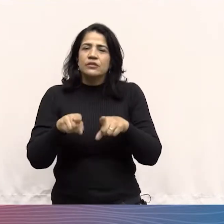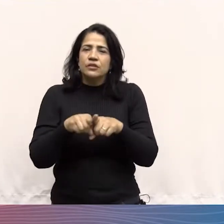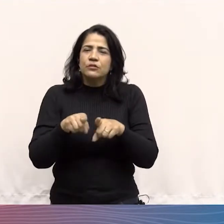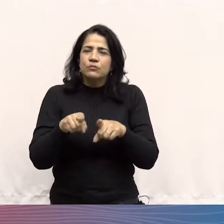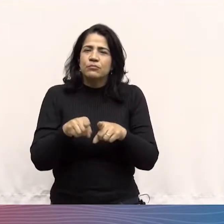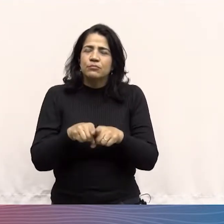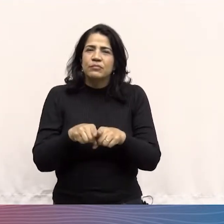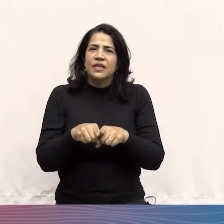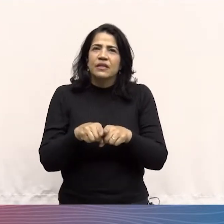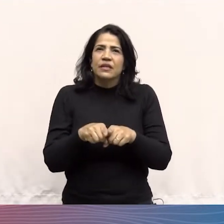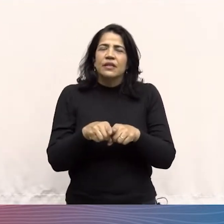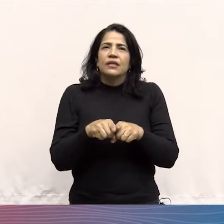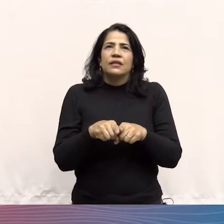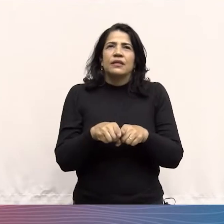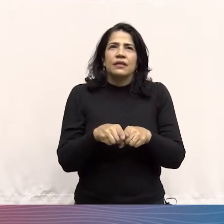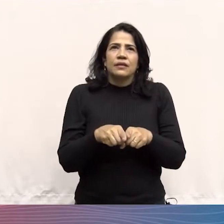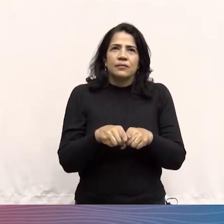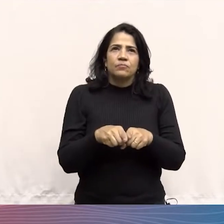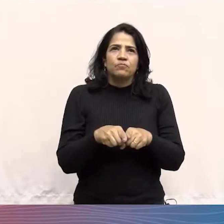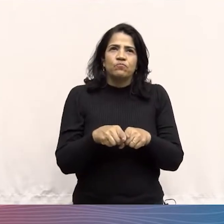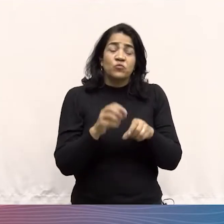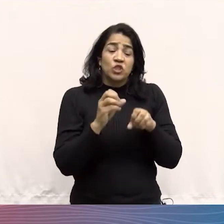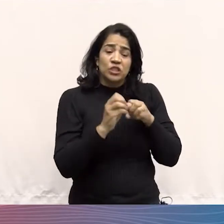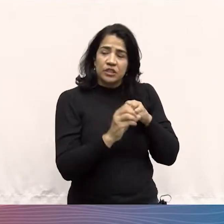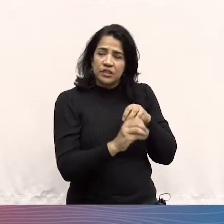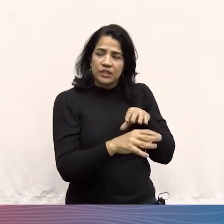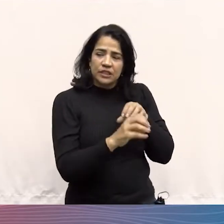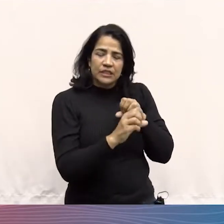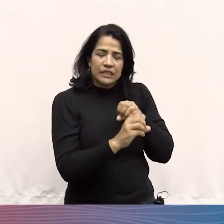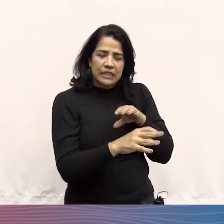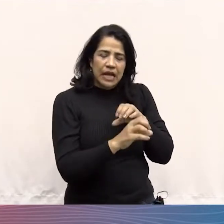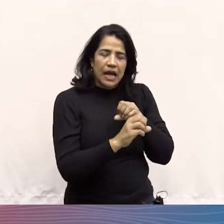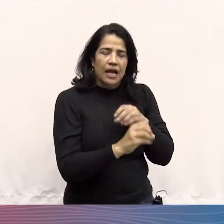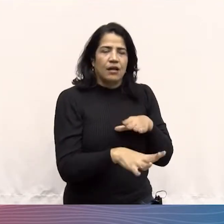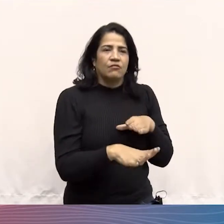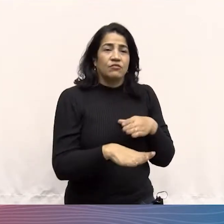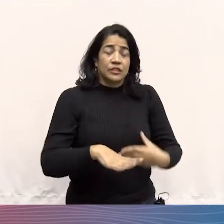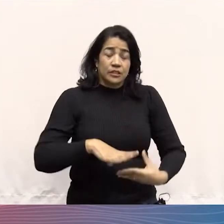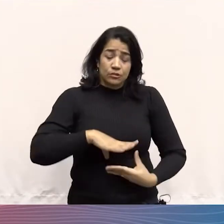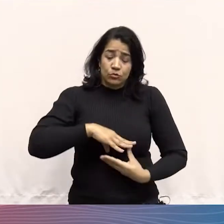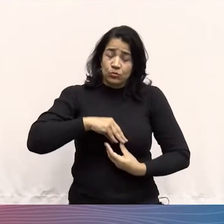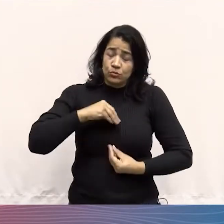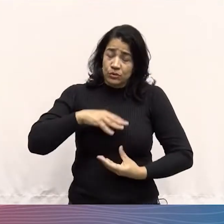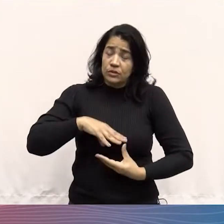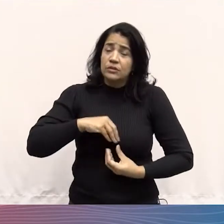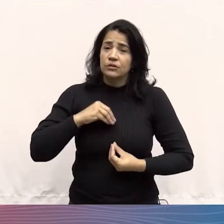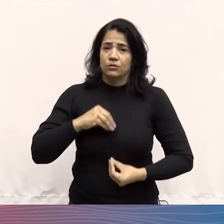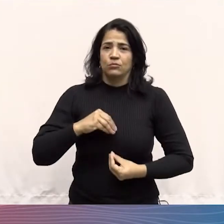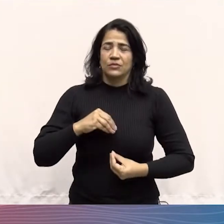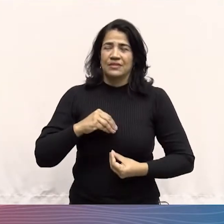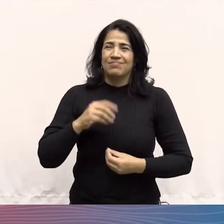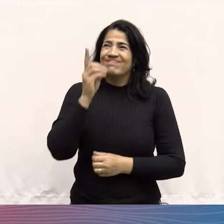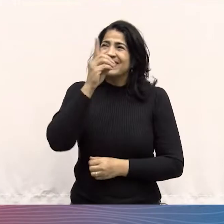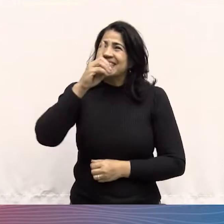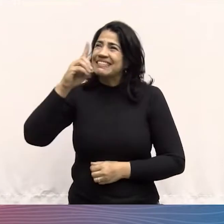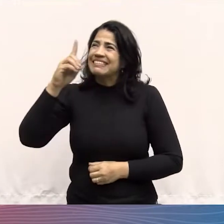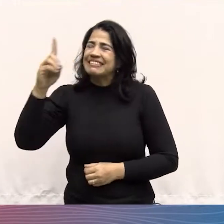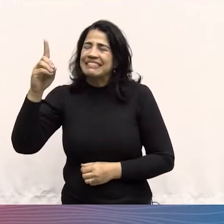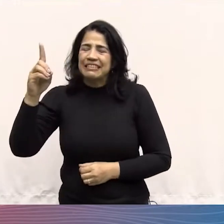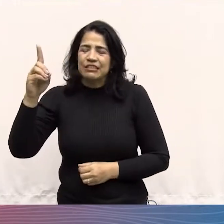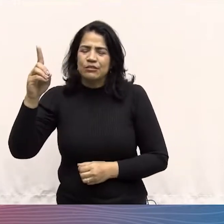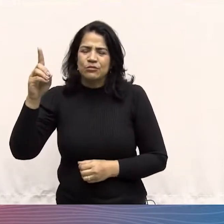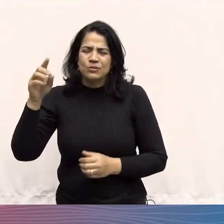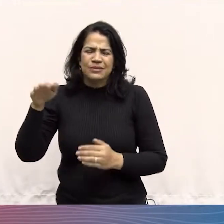sua alma. Deus é completo ou não é? Deus pensou em tudo. Ó Senhor